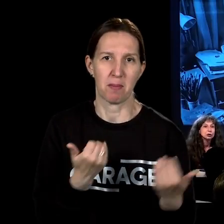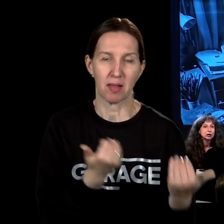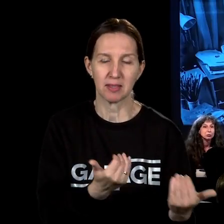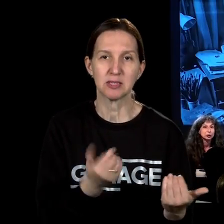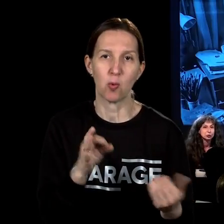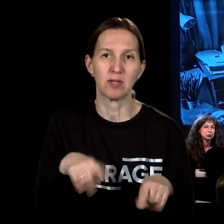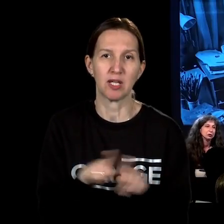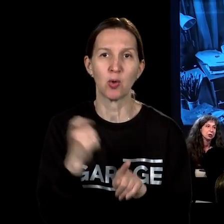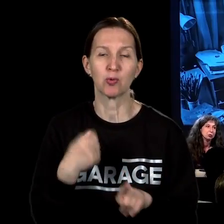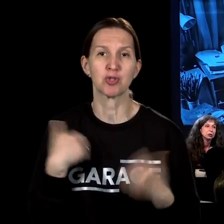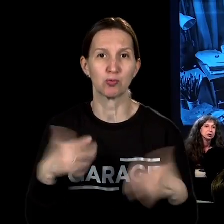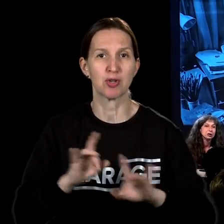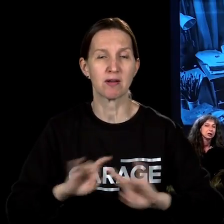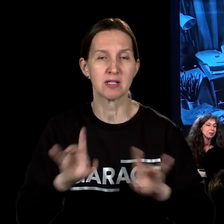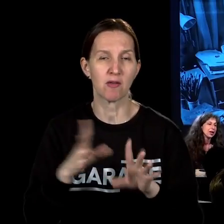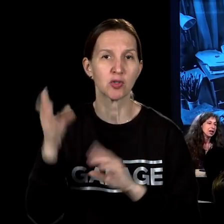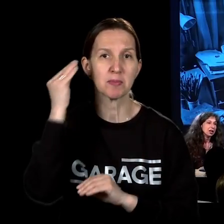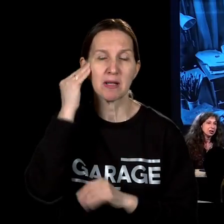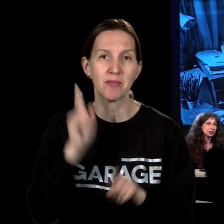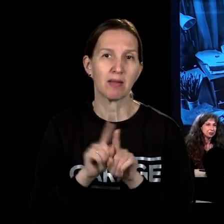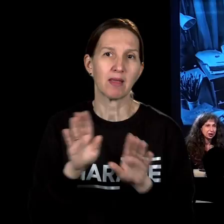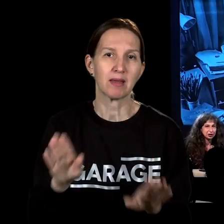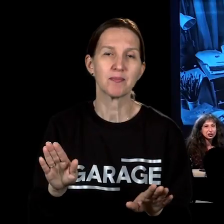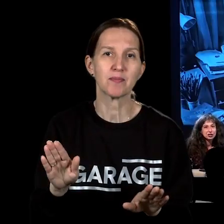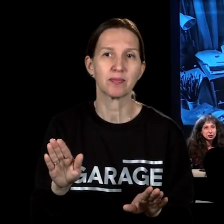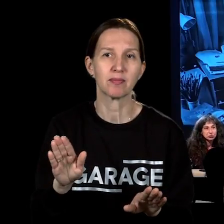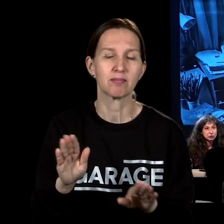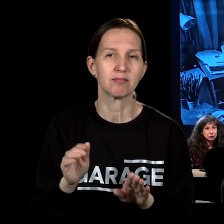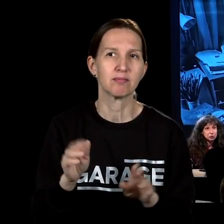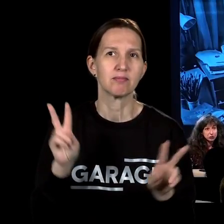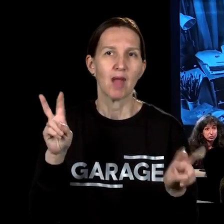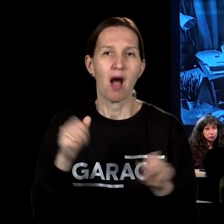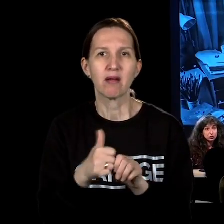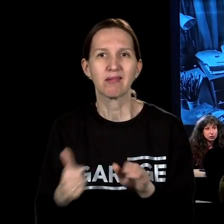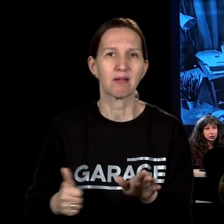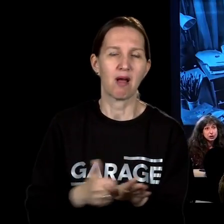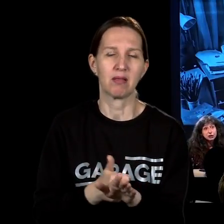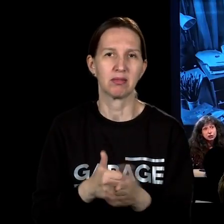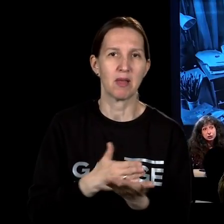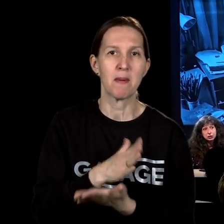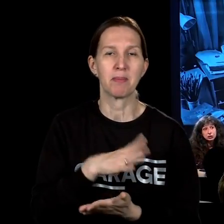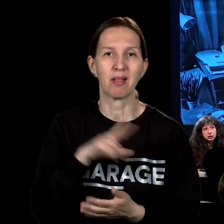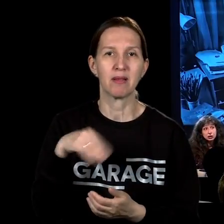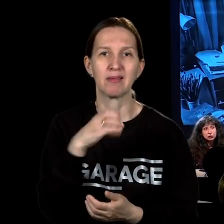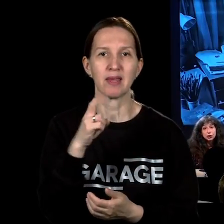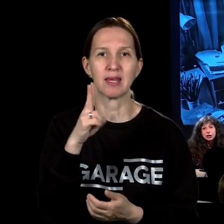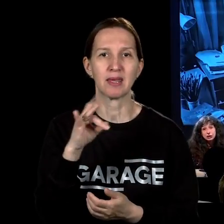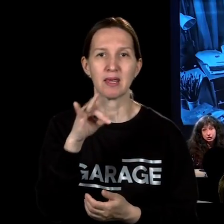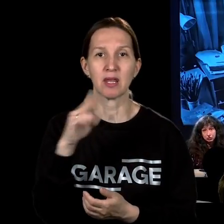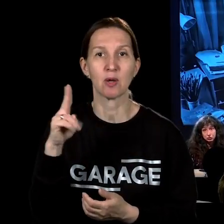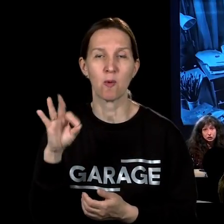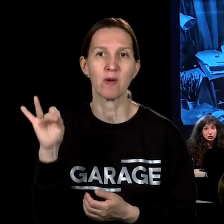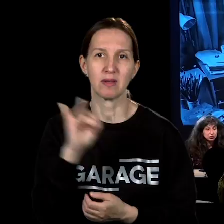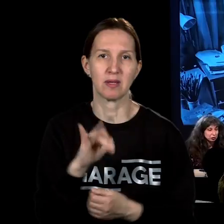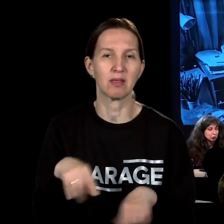мы уже говорили, потому что так, в каком-то смысле таким арьергардом первым был де Кирико и